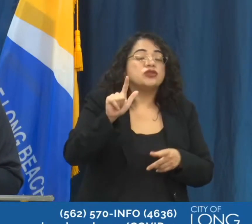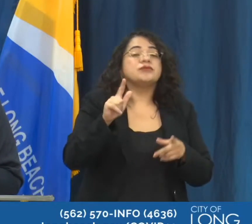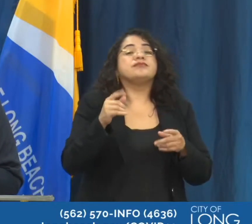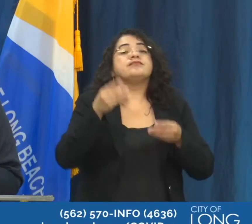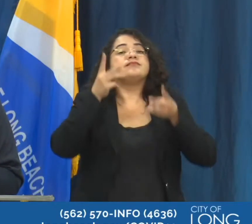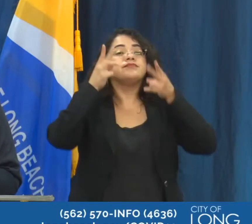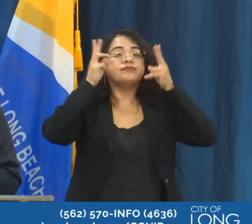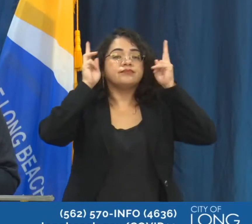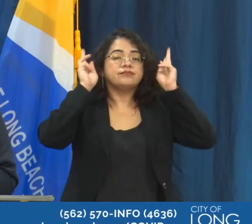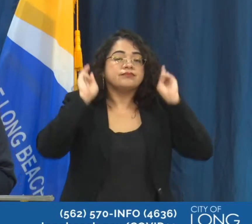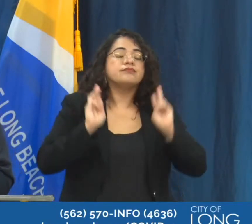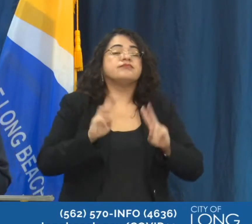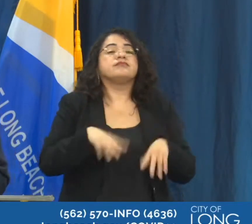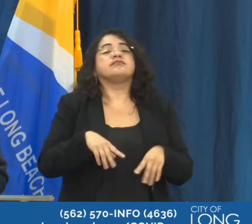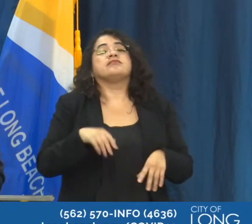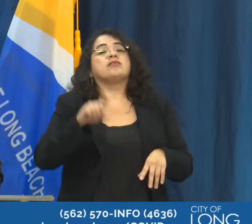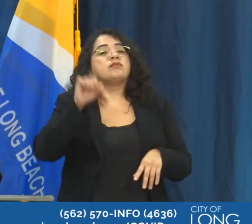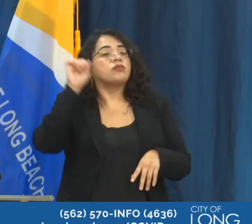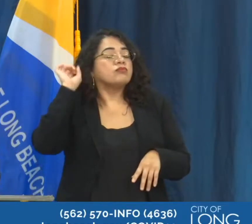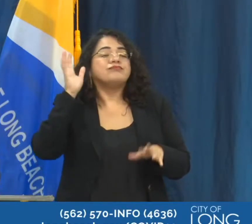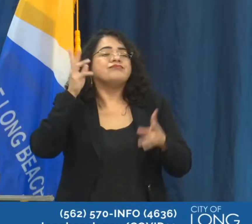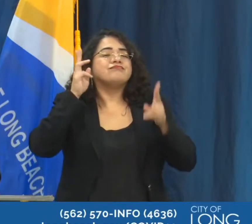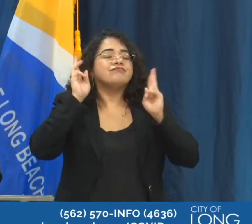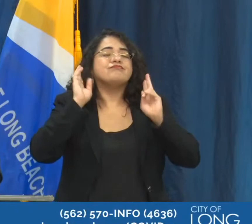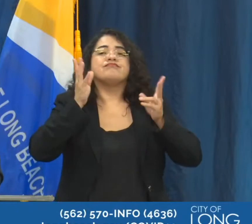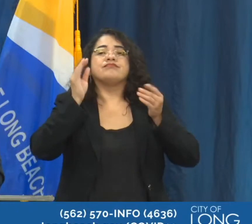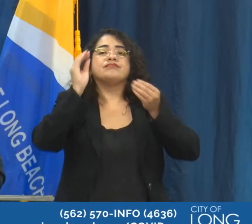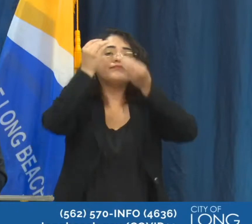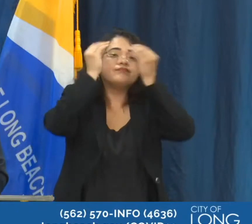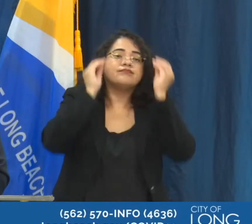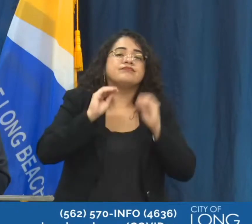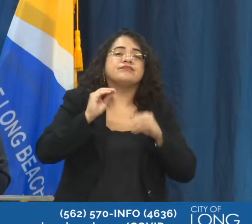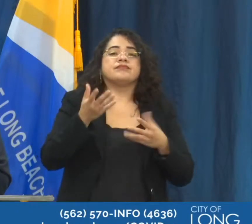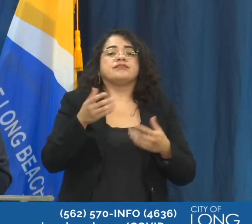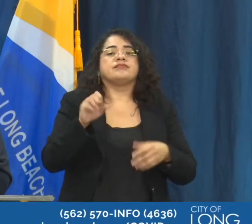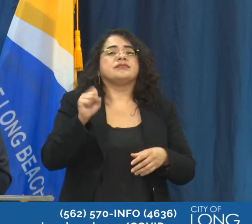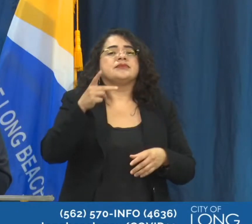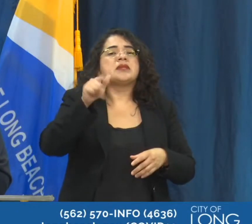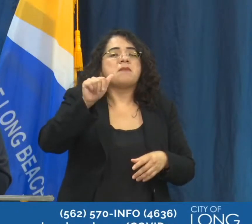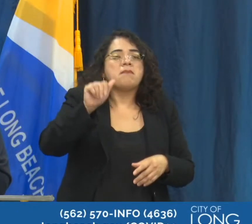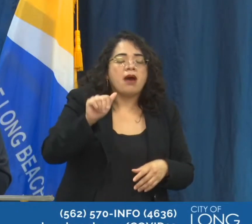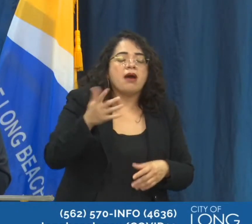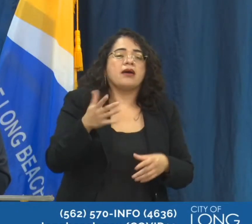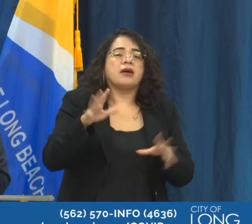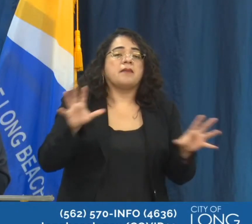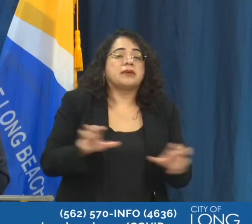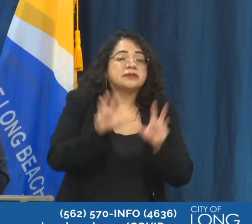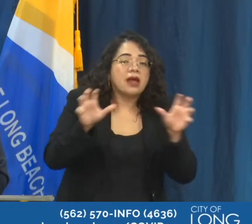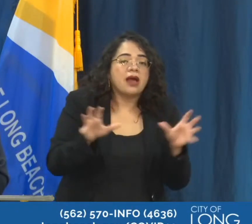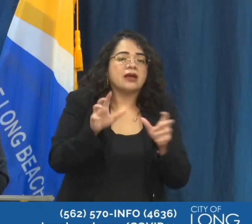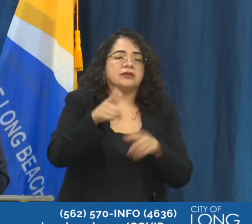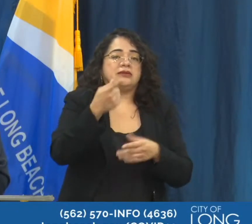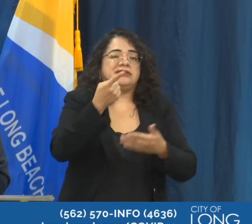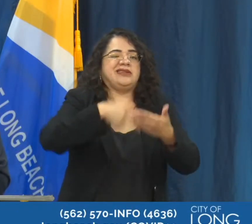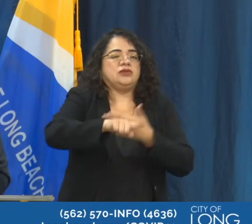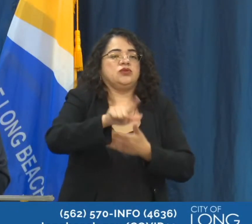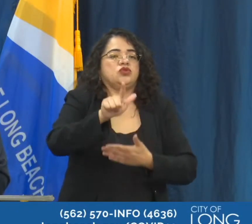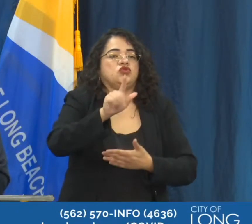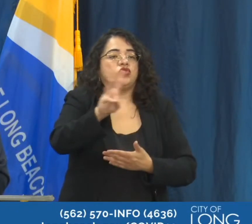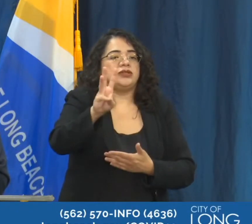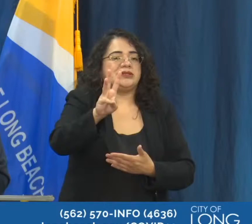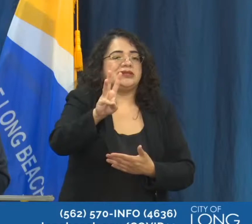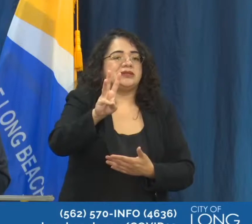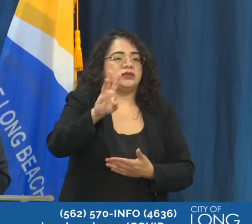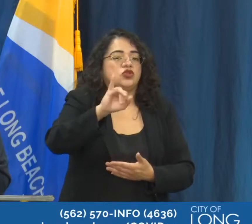cosmetolico pueden reabrir la próxima el próximo viernes este 26 de junio también en eso se incluyen